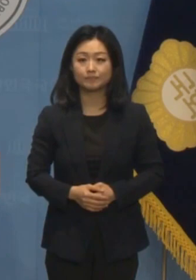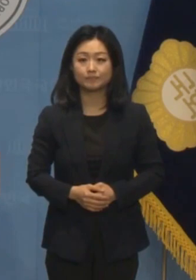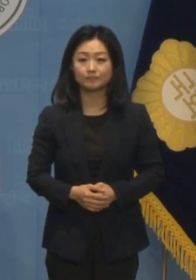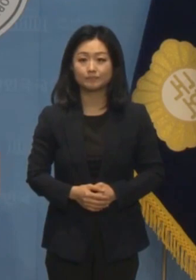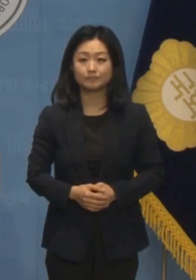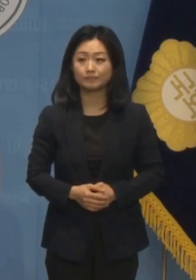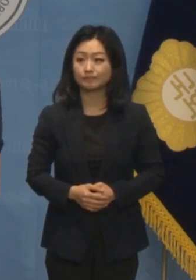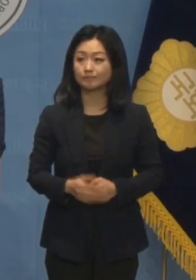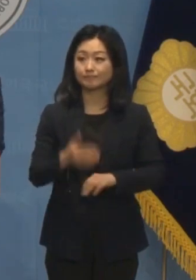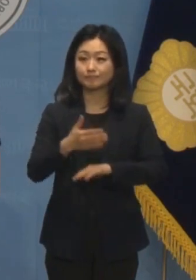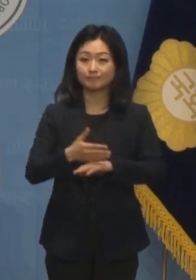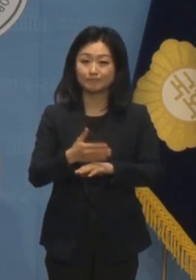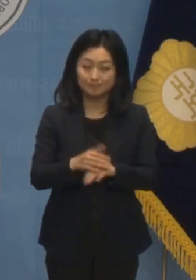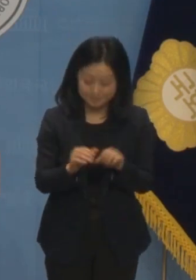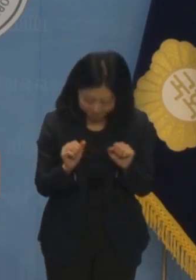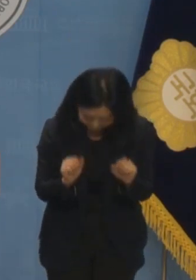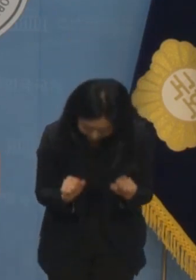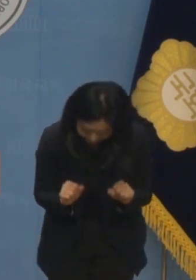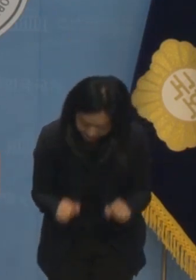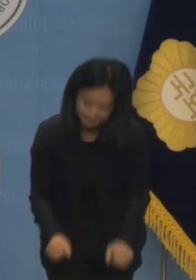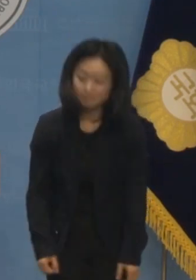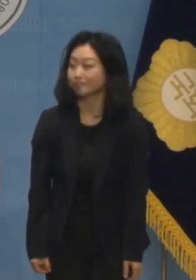맡겠습니다네 감사합니다